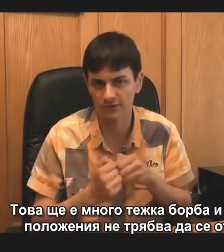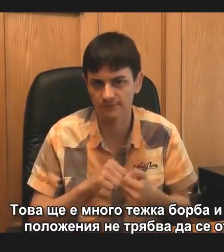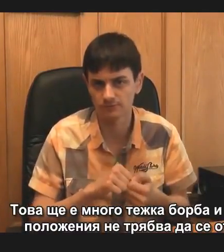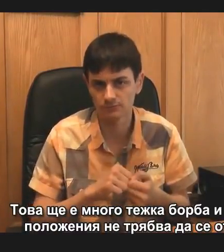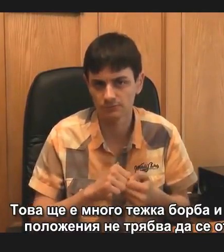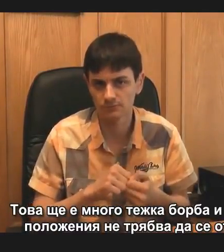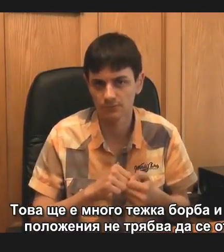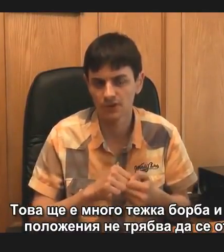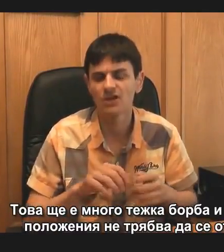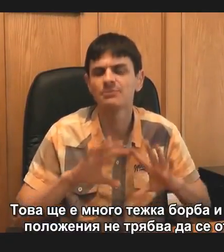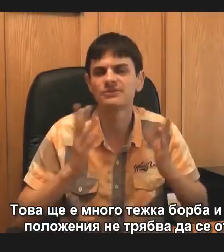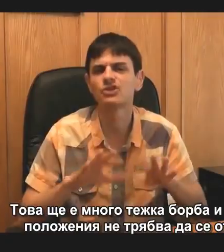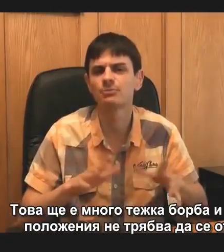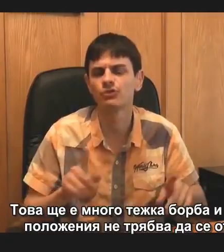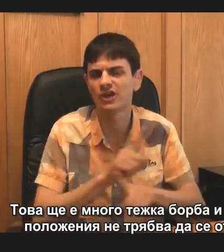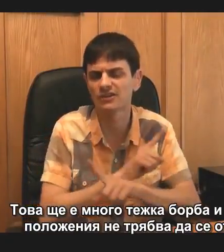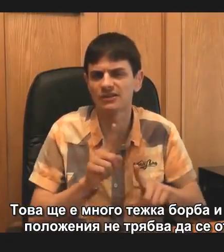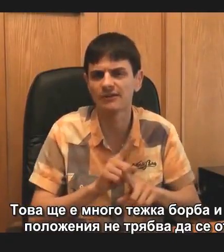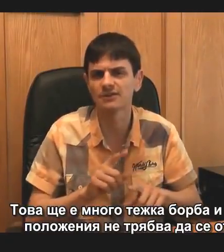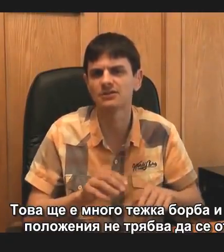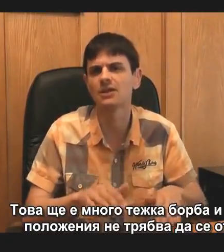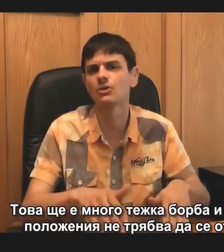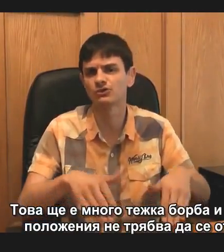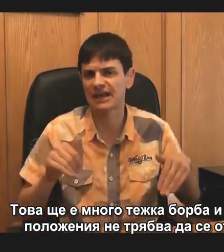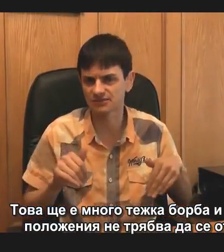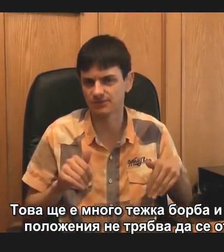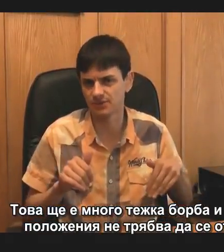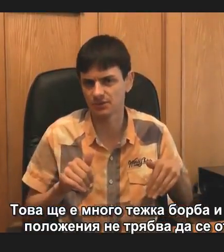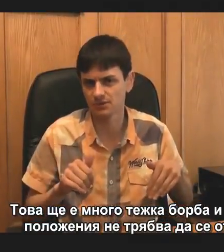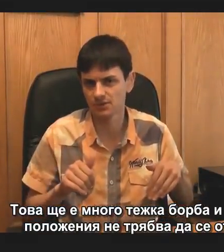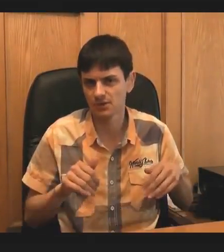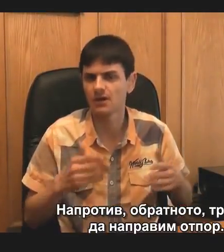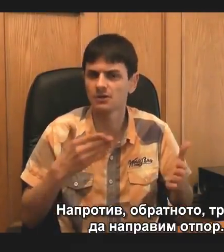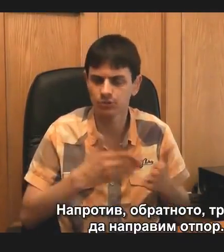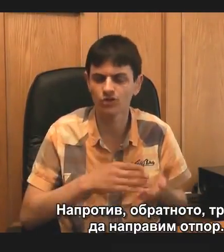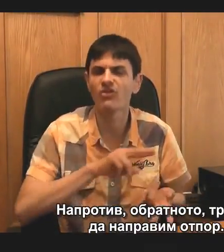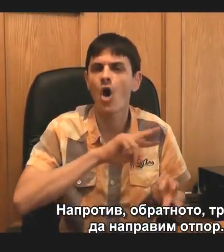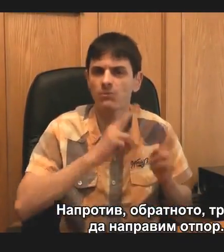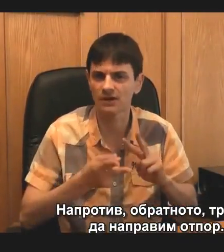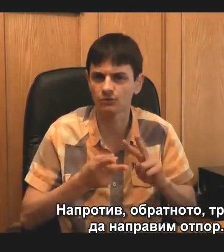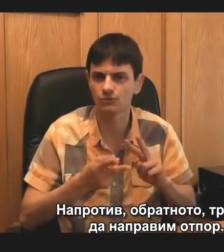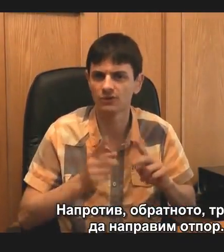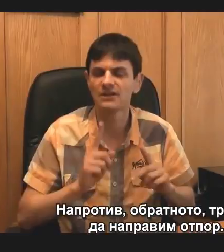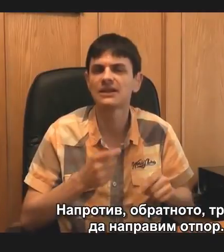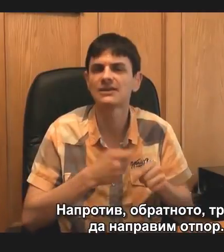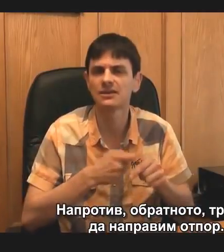борба и при всички положения не трябва да се отказваме, а напротив, обратното, трябва да